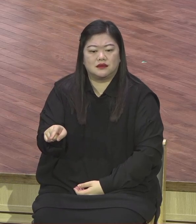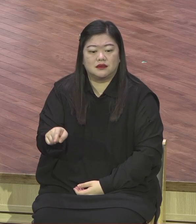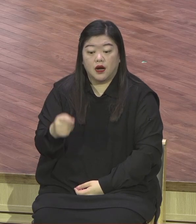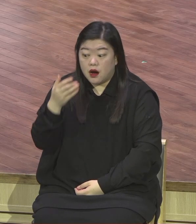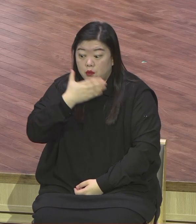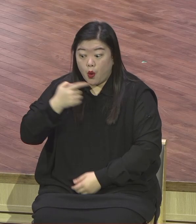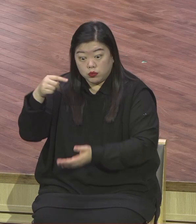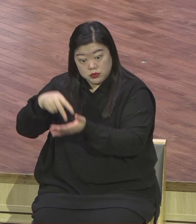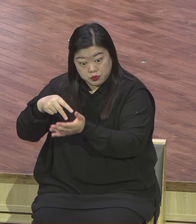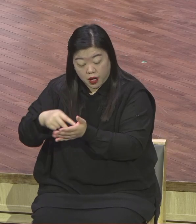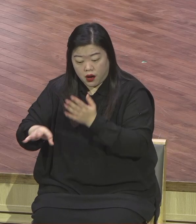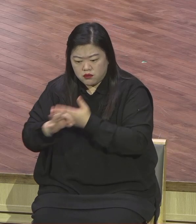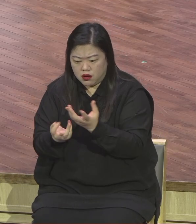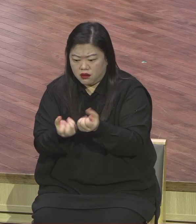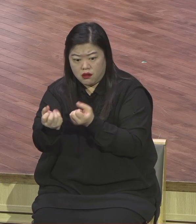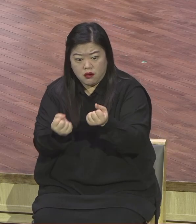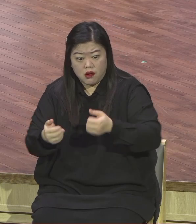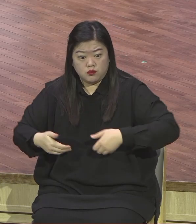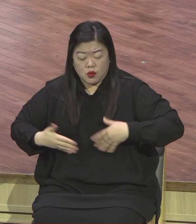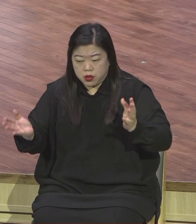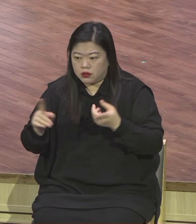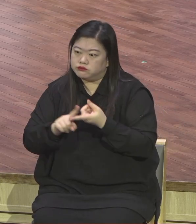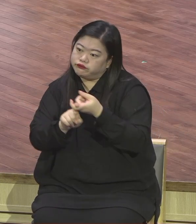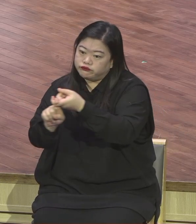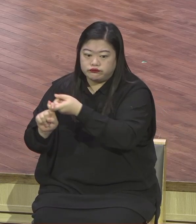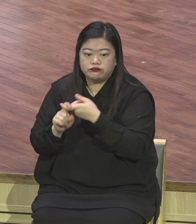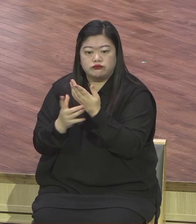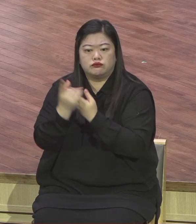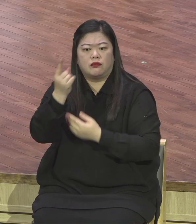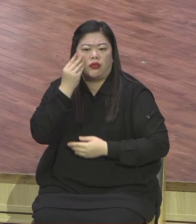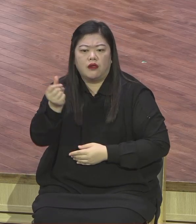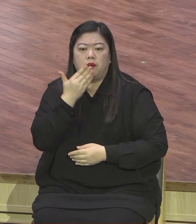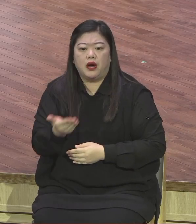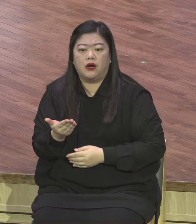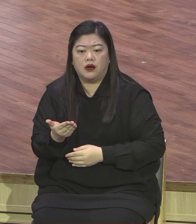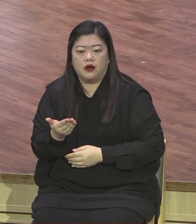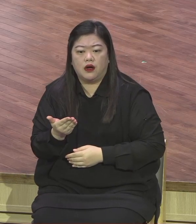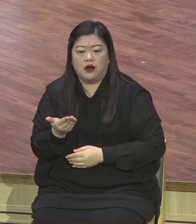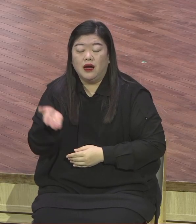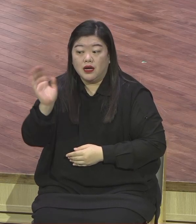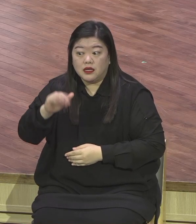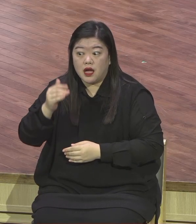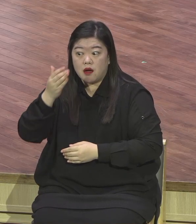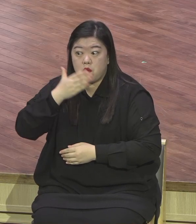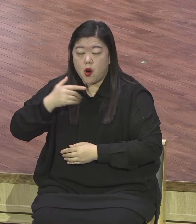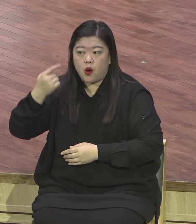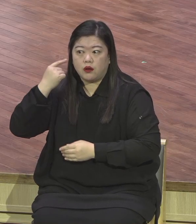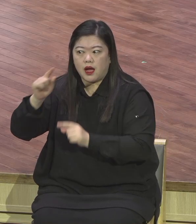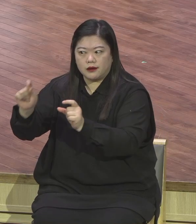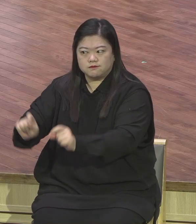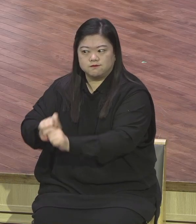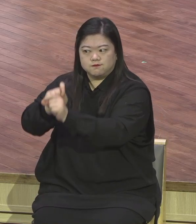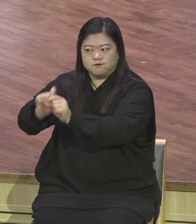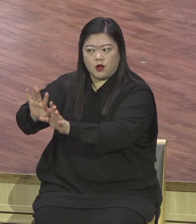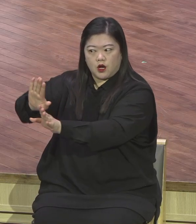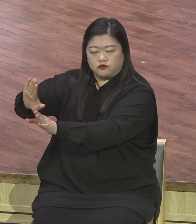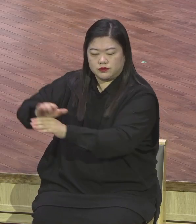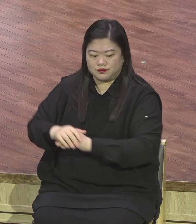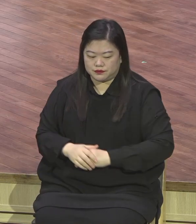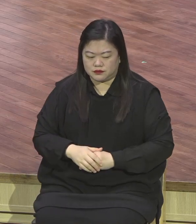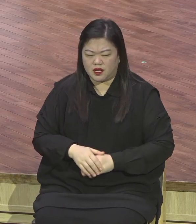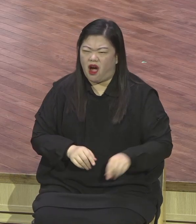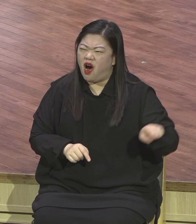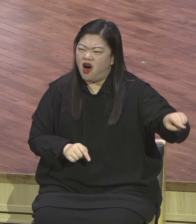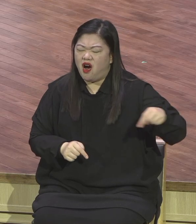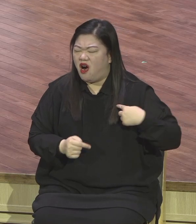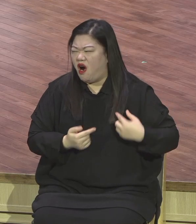없으니까 자기 생각 자기 기준으로 율법으로 바라보니까 이해가 안 되는 거요. 또 아직 저 인간은 내하고 체질이